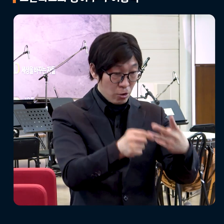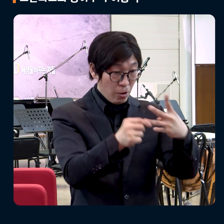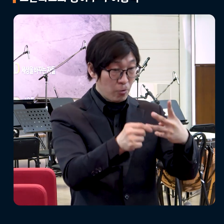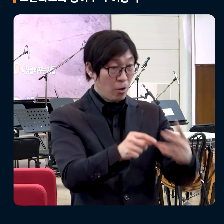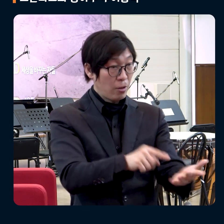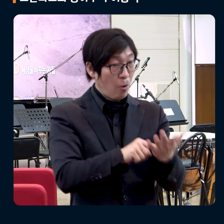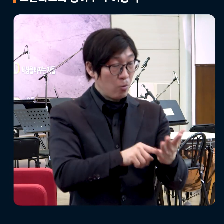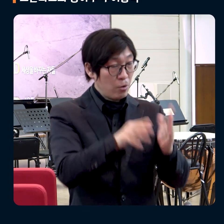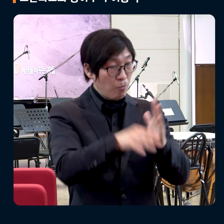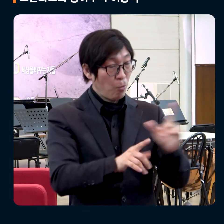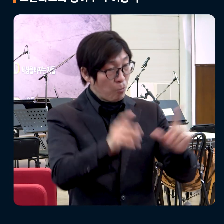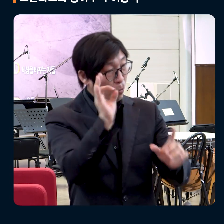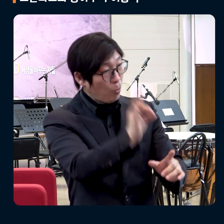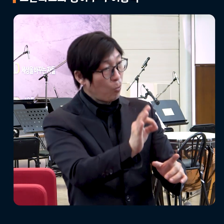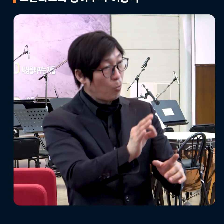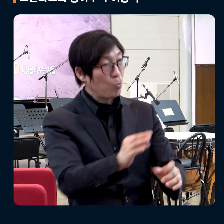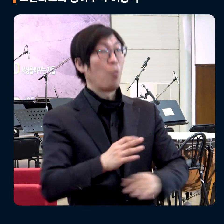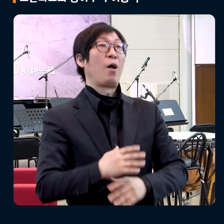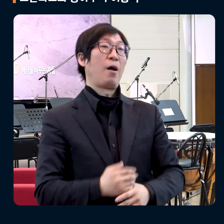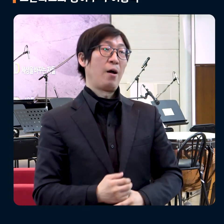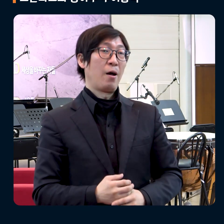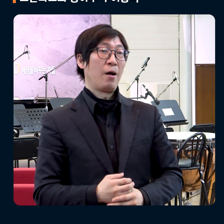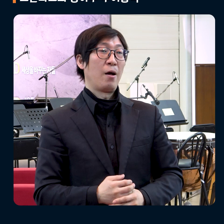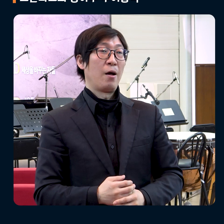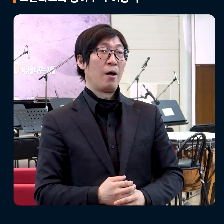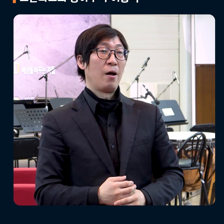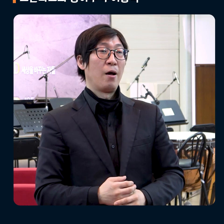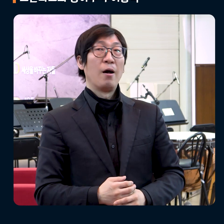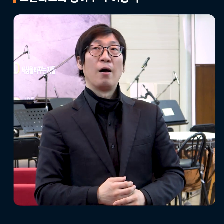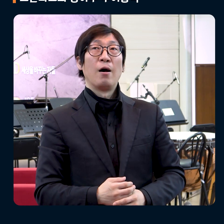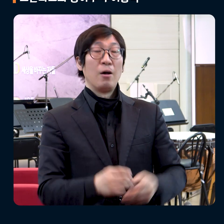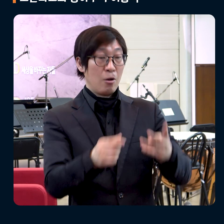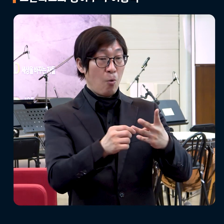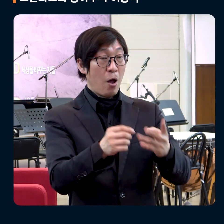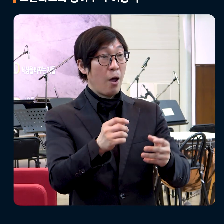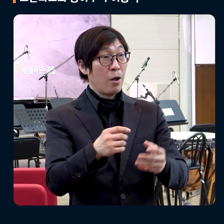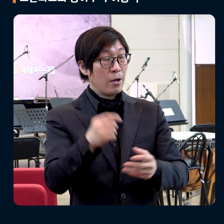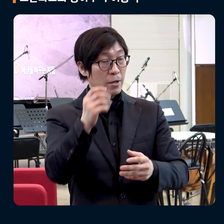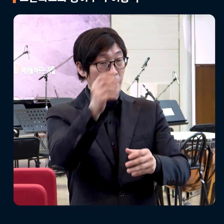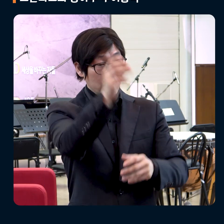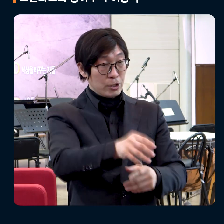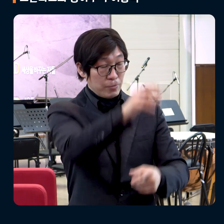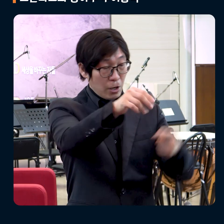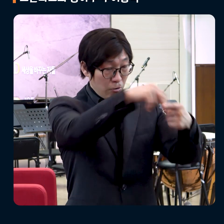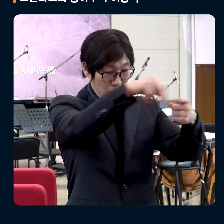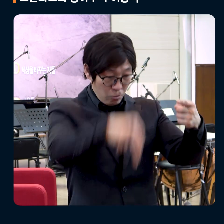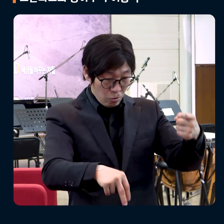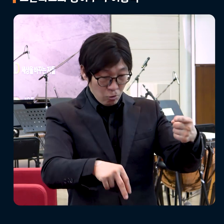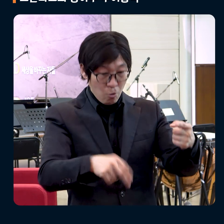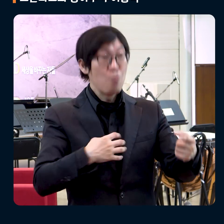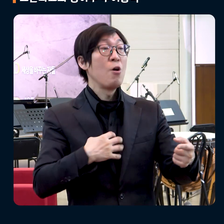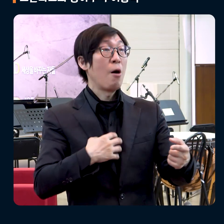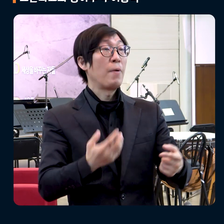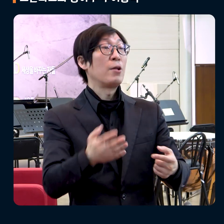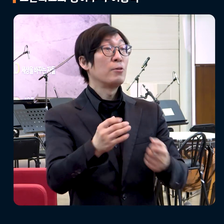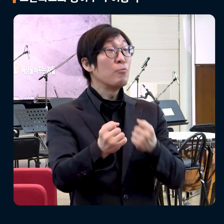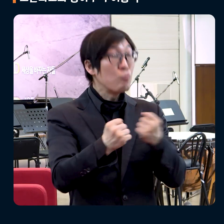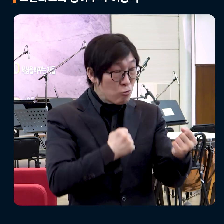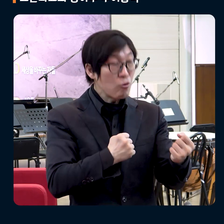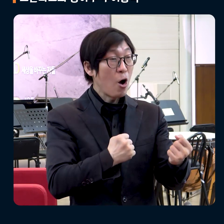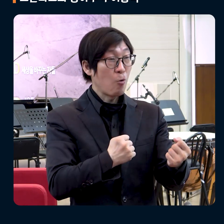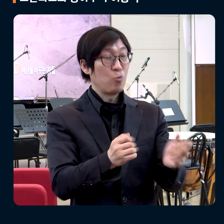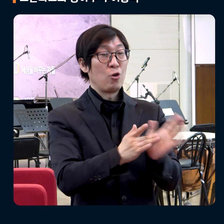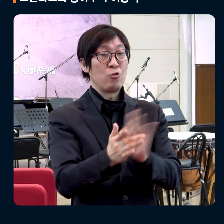니고데모의 모습을 통해서 너무 놀라운 겁니다. 그가 위험을 무릅쓰고 예수님의 장례를 치르는